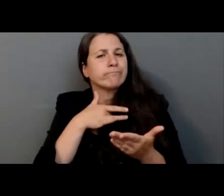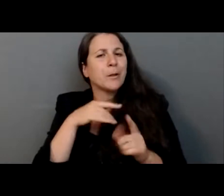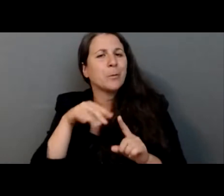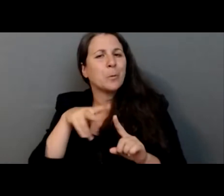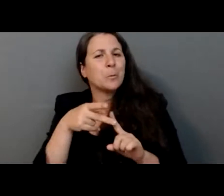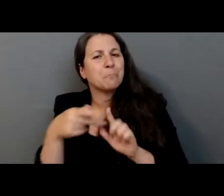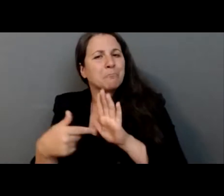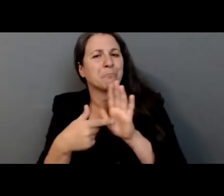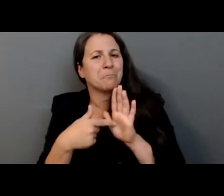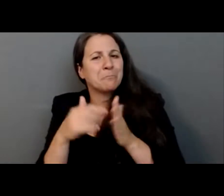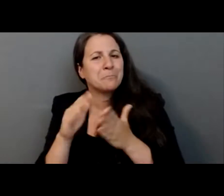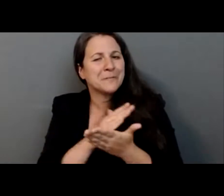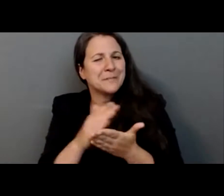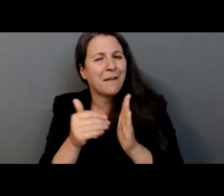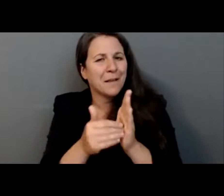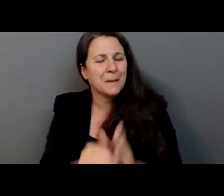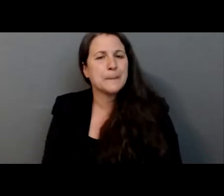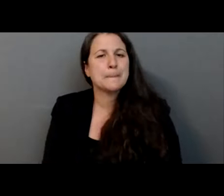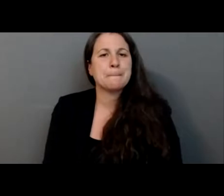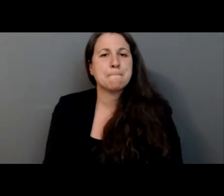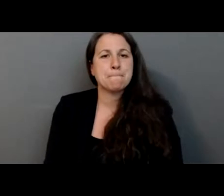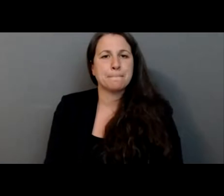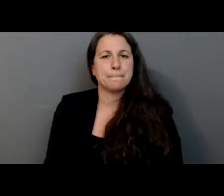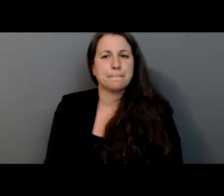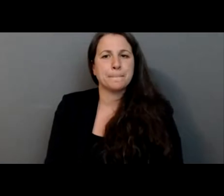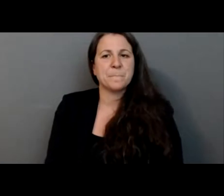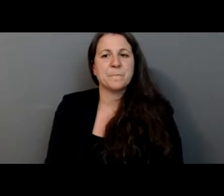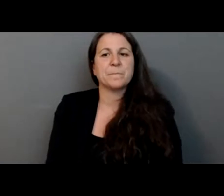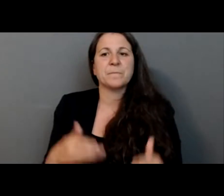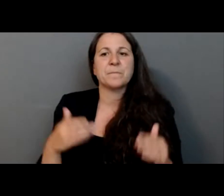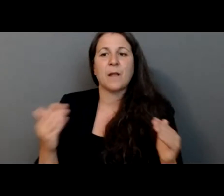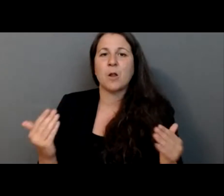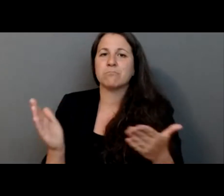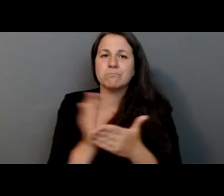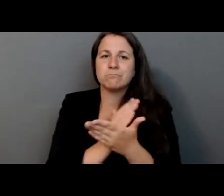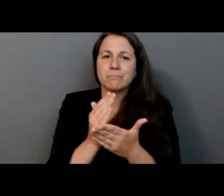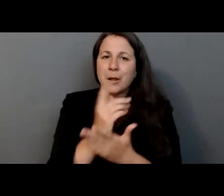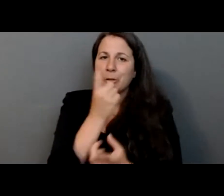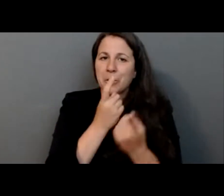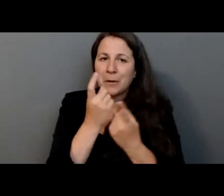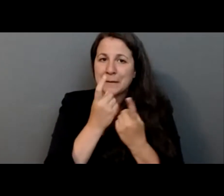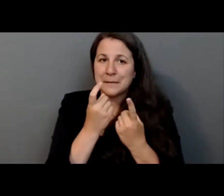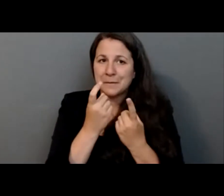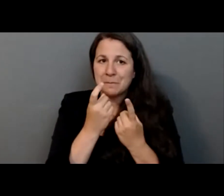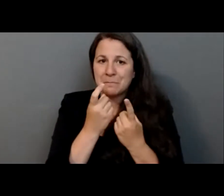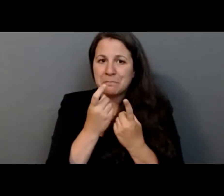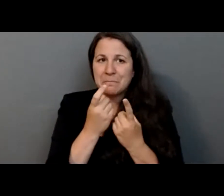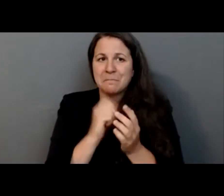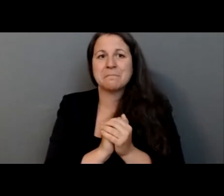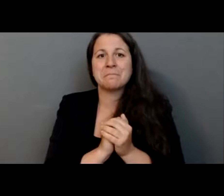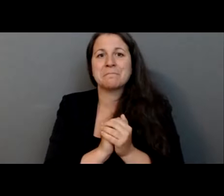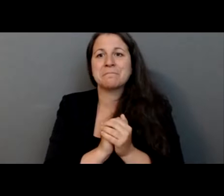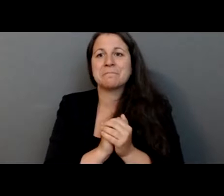ce lancement. Nous en arrivons à la période de questions tant attendue. pour intervenir avec les